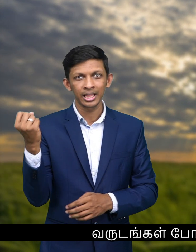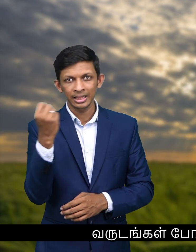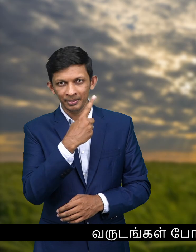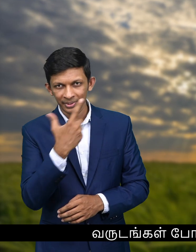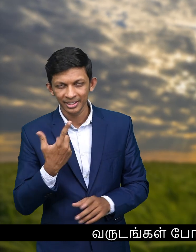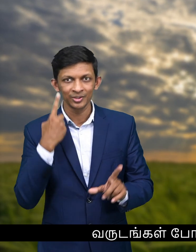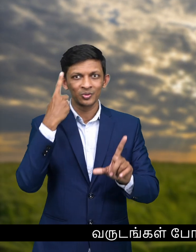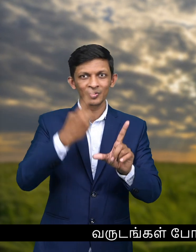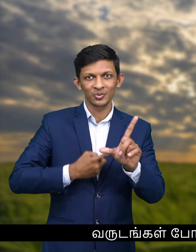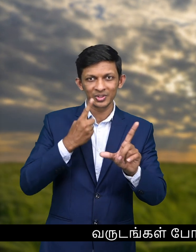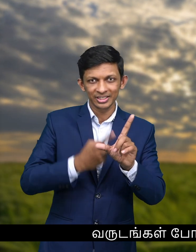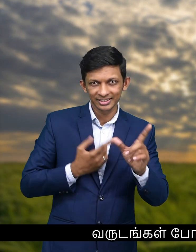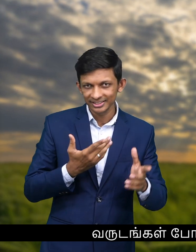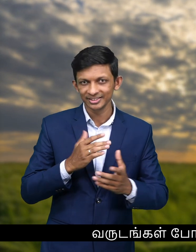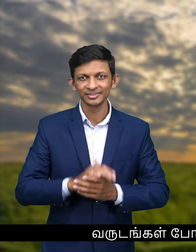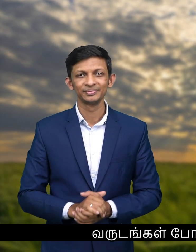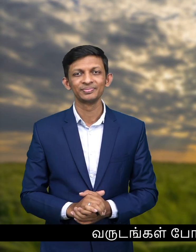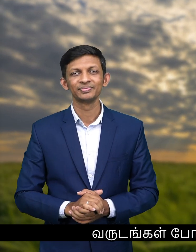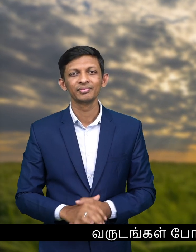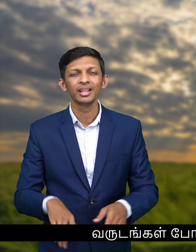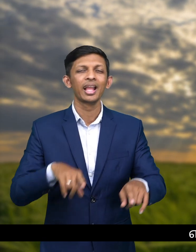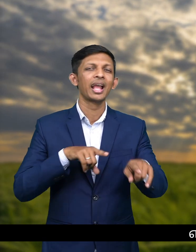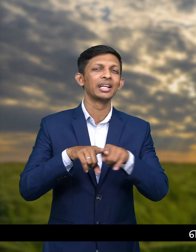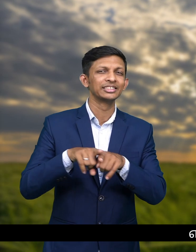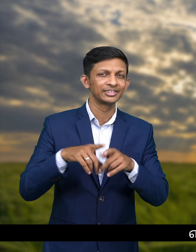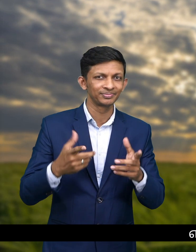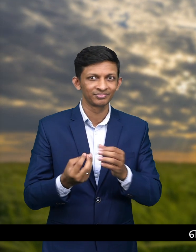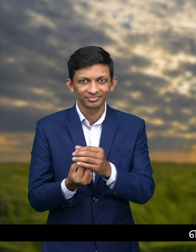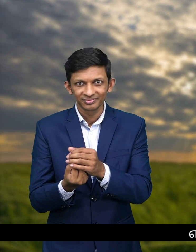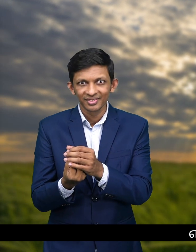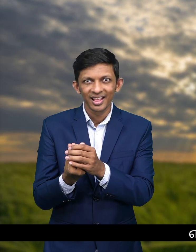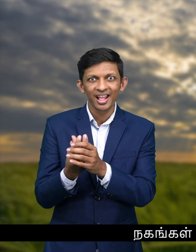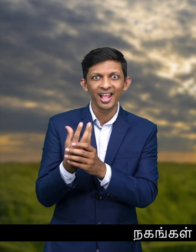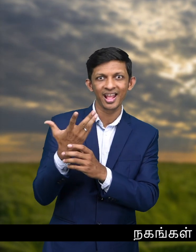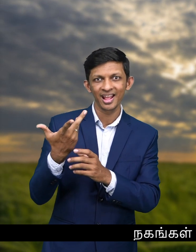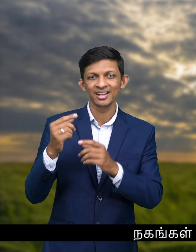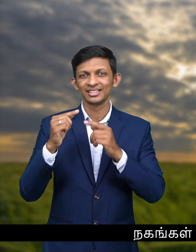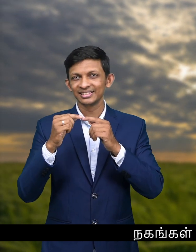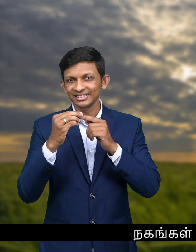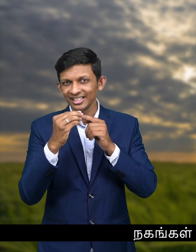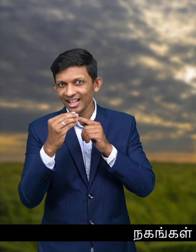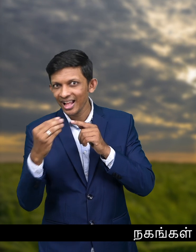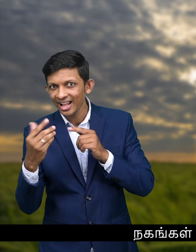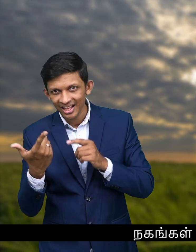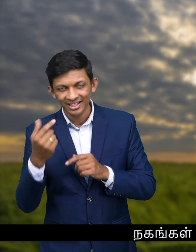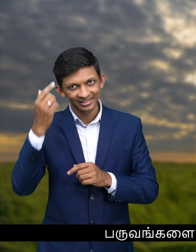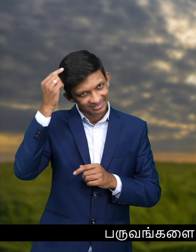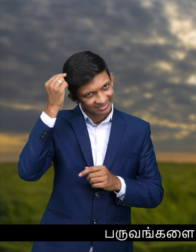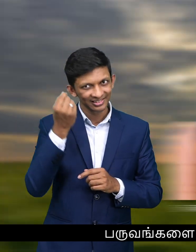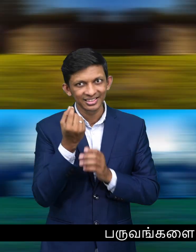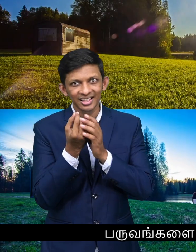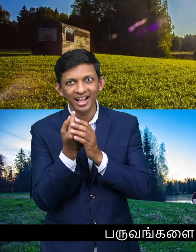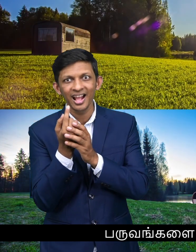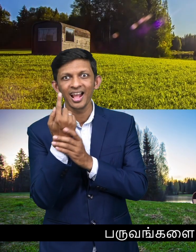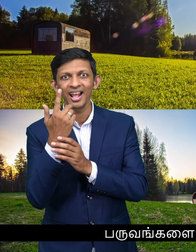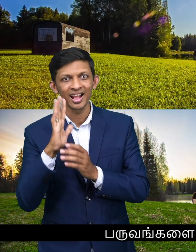காலத்திற்கு நிகழும். எடுத்துக்காட்டுகள்: நகங்கள் மற்றும் முடியின் வளர்ச்சி,